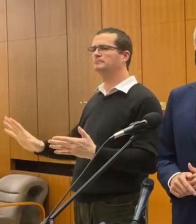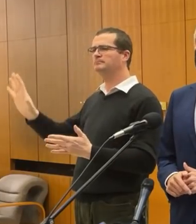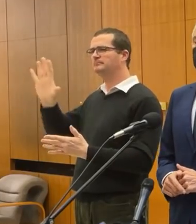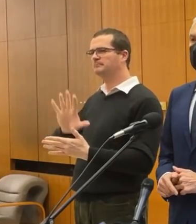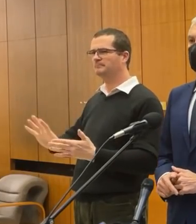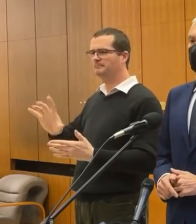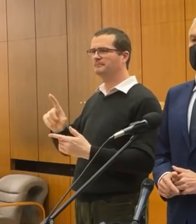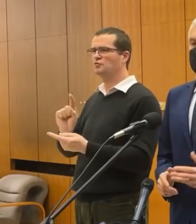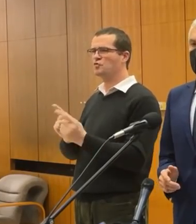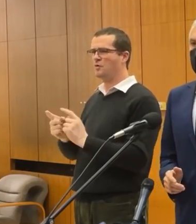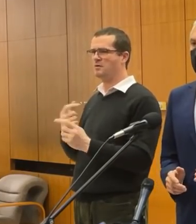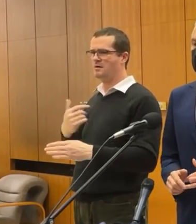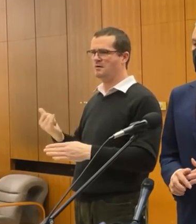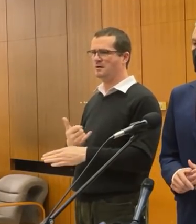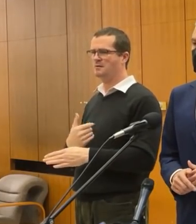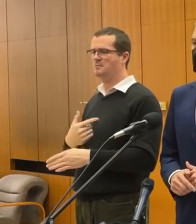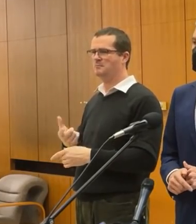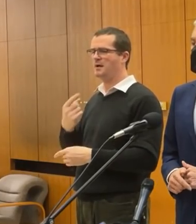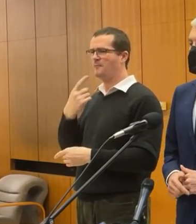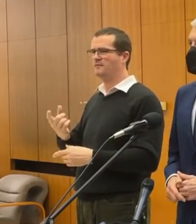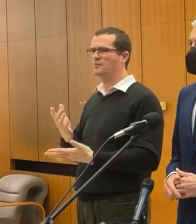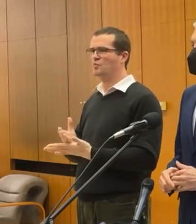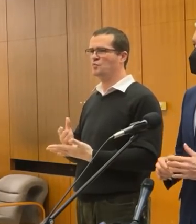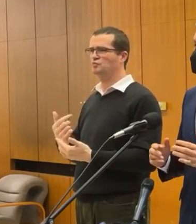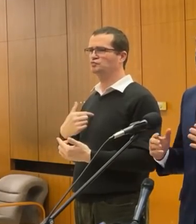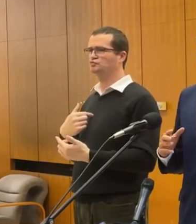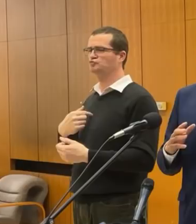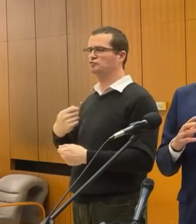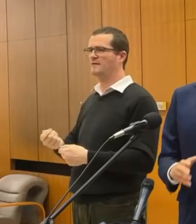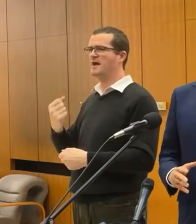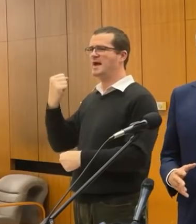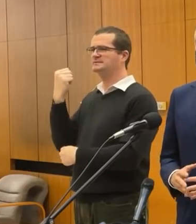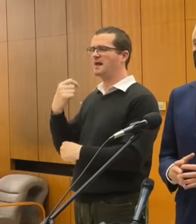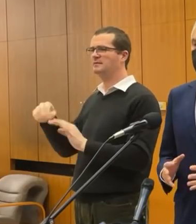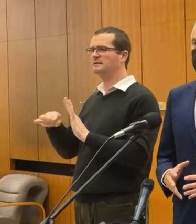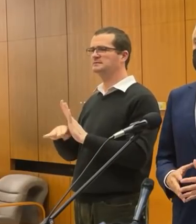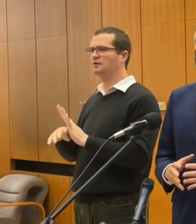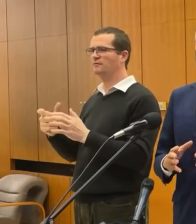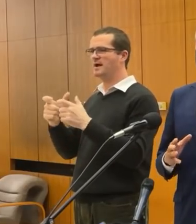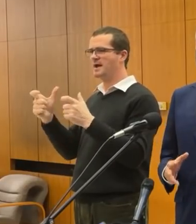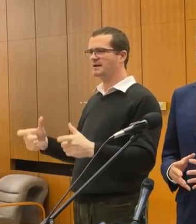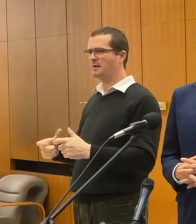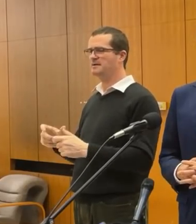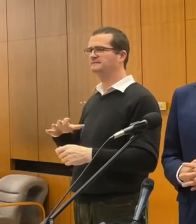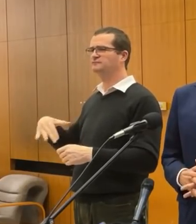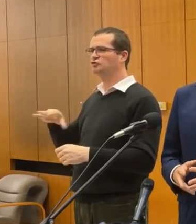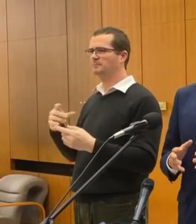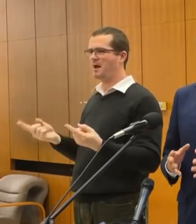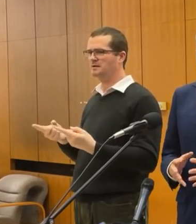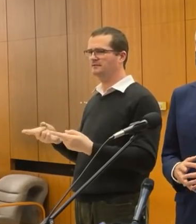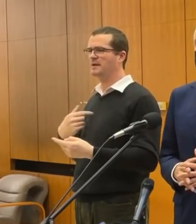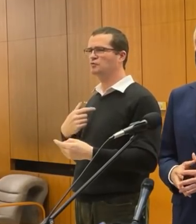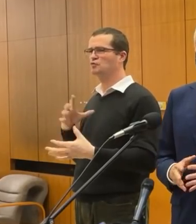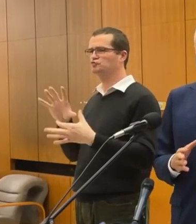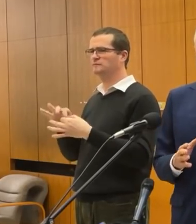takúto chýbajúcu dohodu, ktorá, ako pán minister povedal, dáva základný legislatívny rámec všetkým aktivitám, ktoré